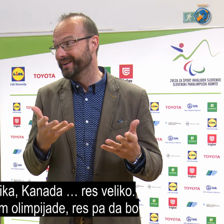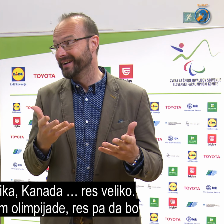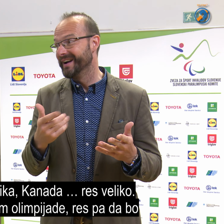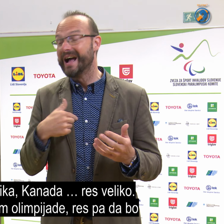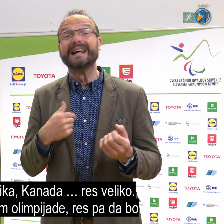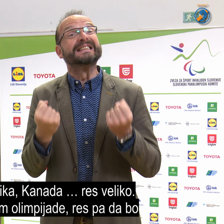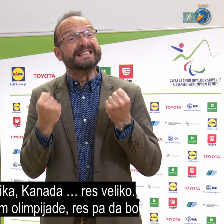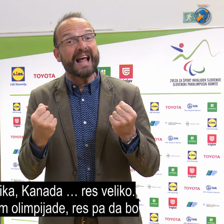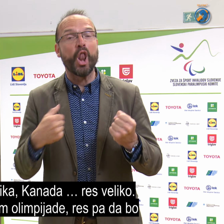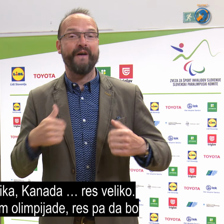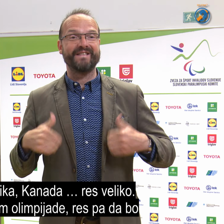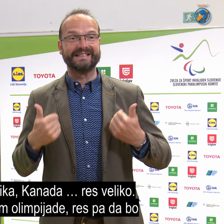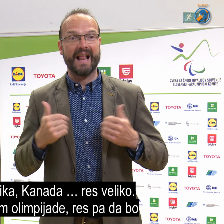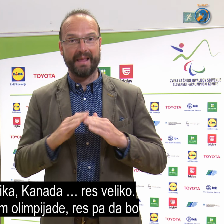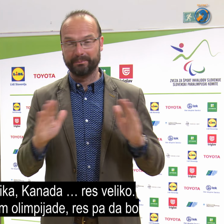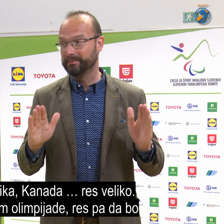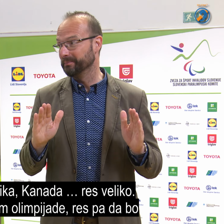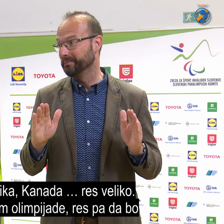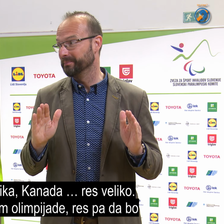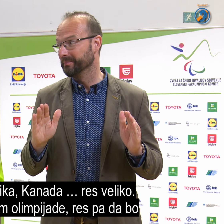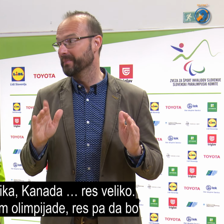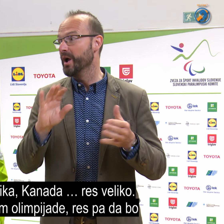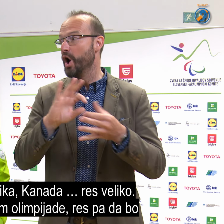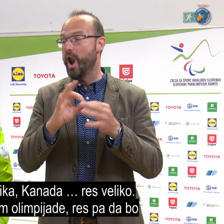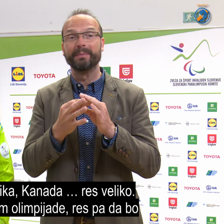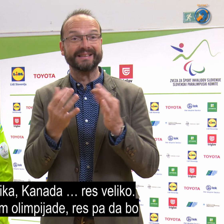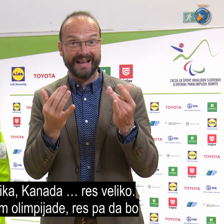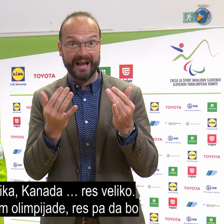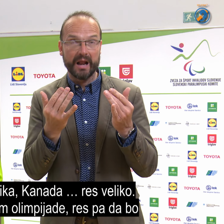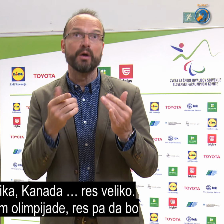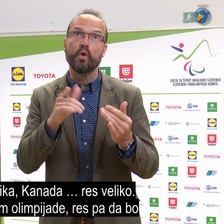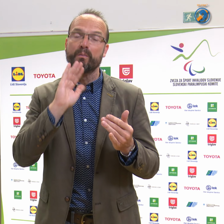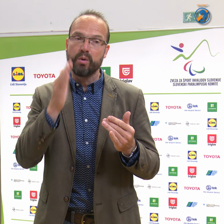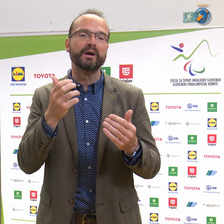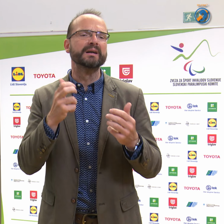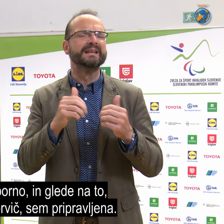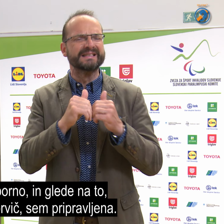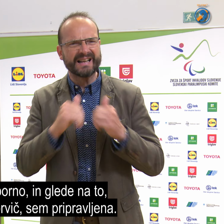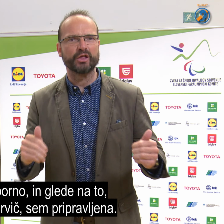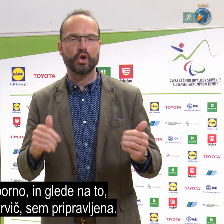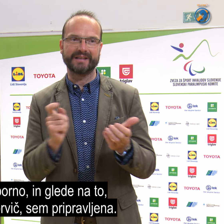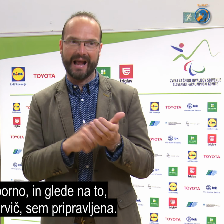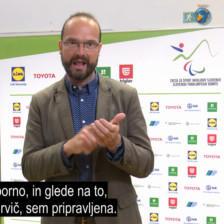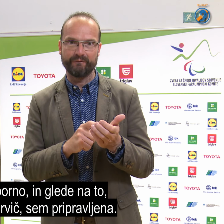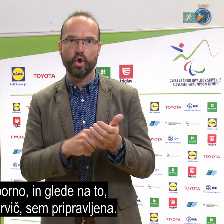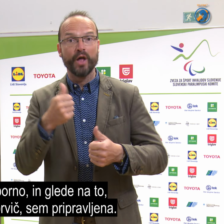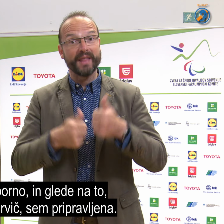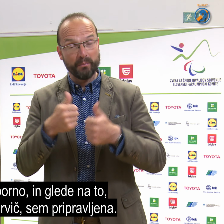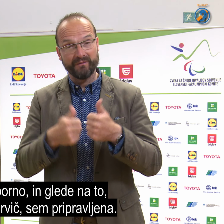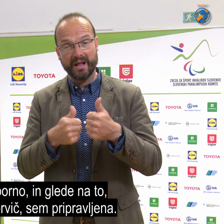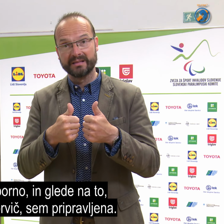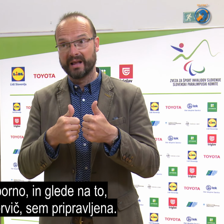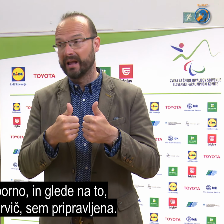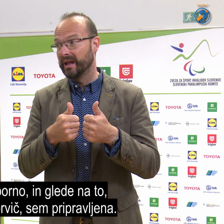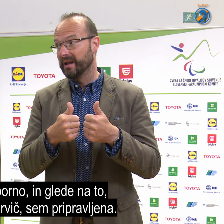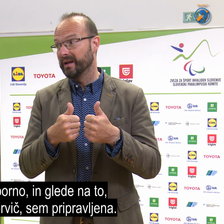Zelo se veselim se. Olimpijske igre je težka tekmovanja.